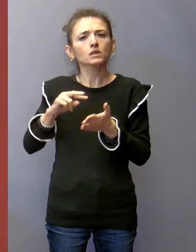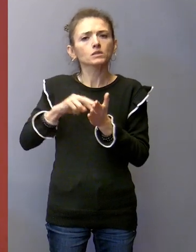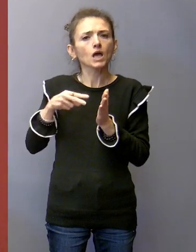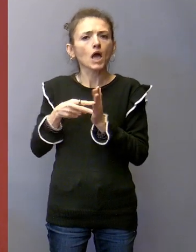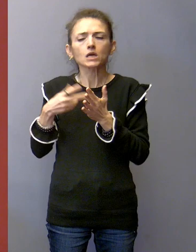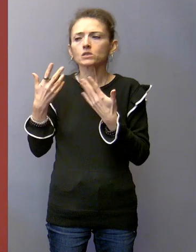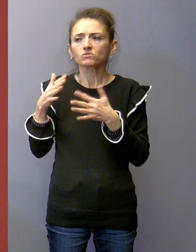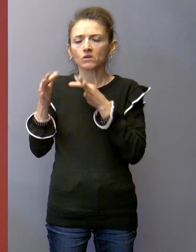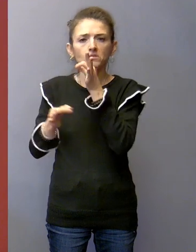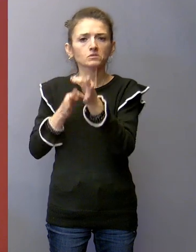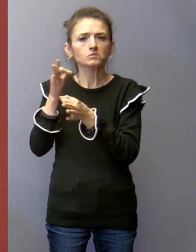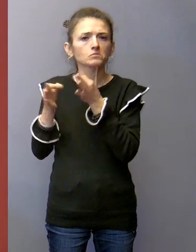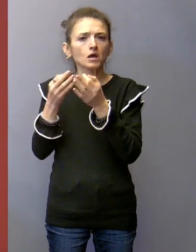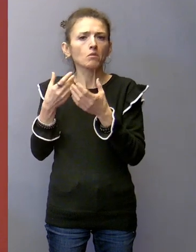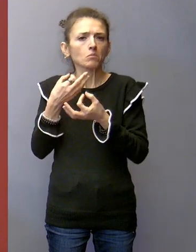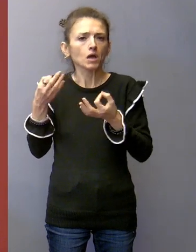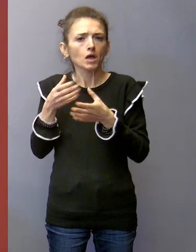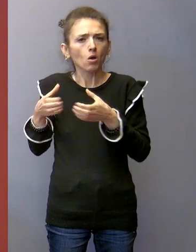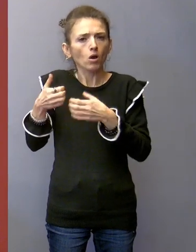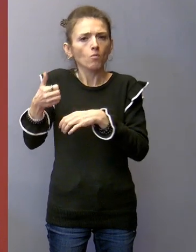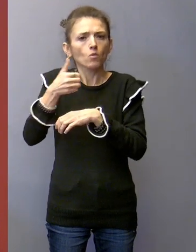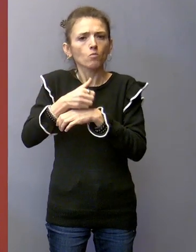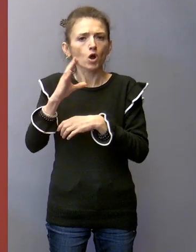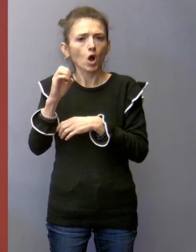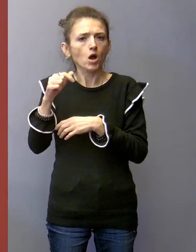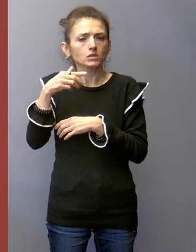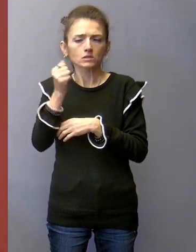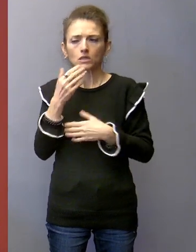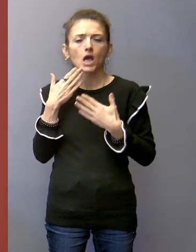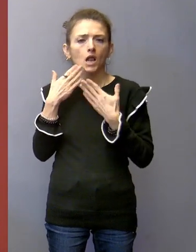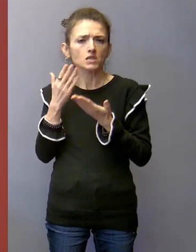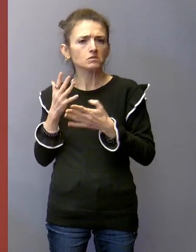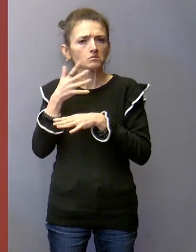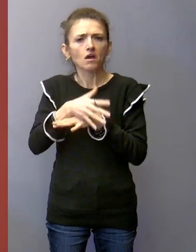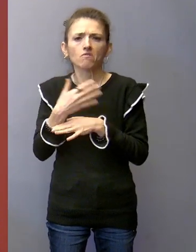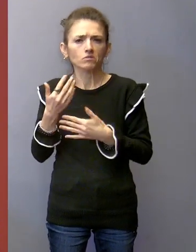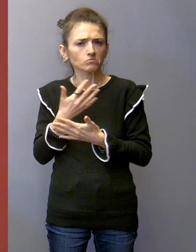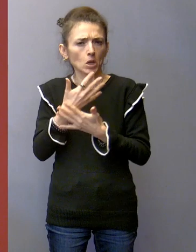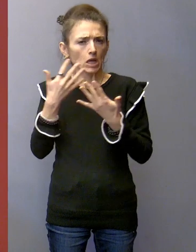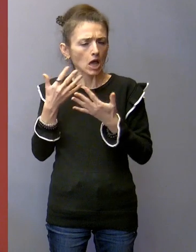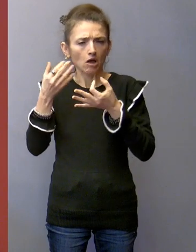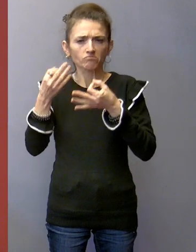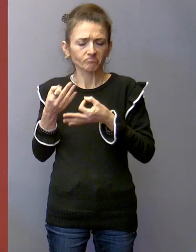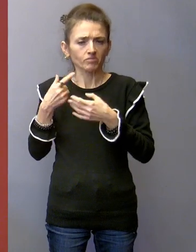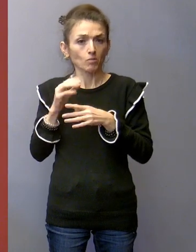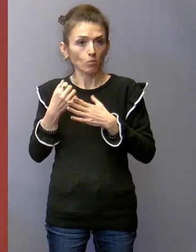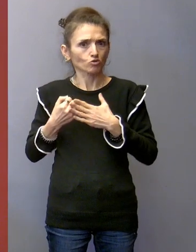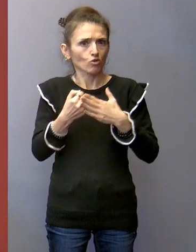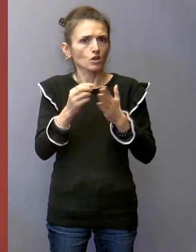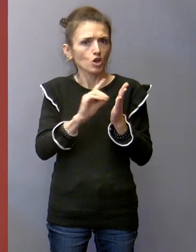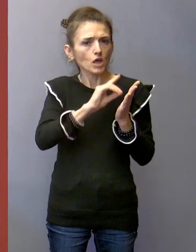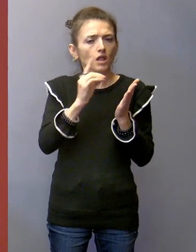il consigliere e capogruppo costa che ringrazio e ha fatto un intervento puntuale a sostegno di questa delibera